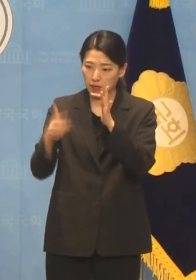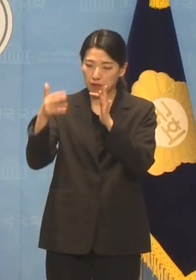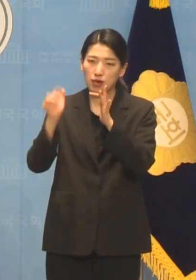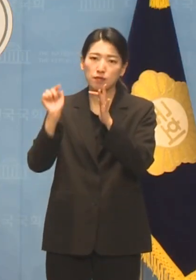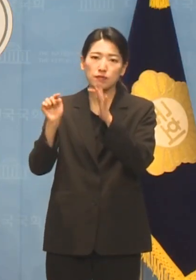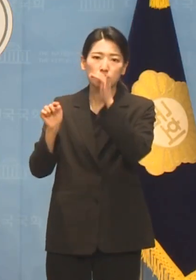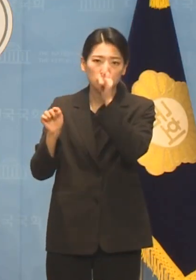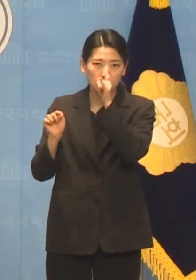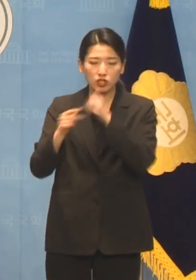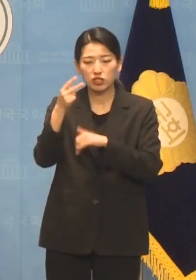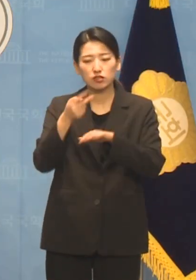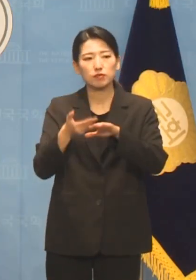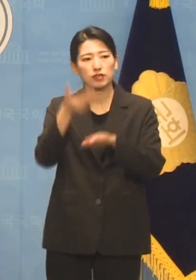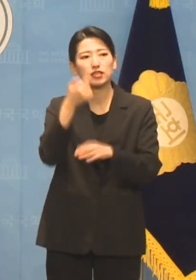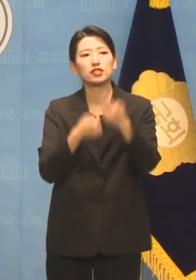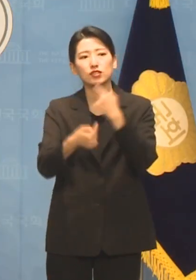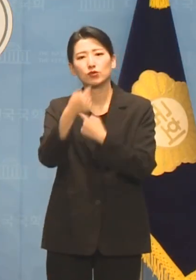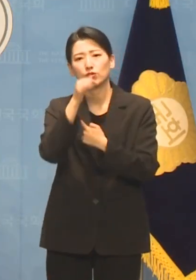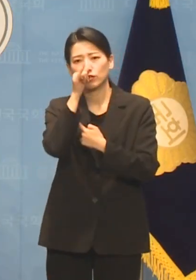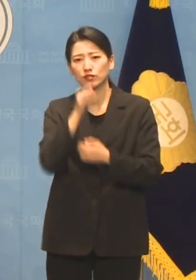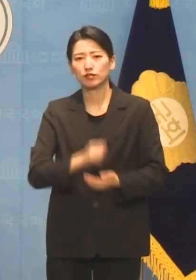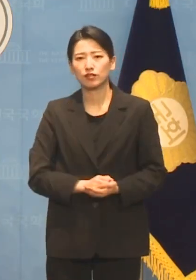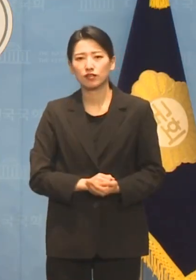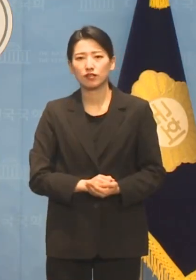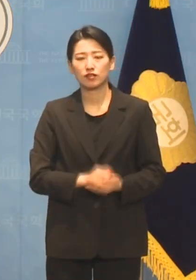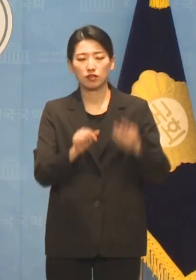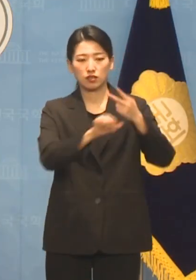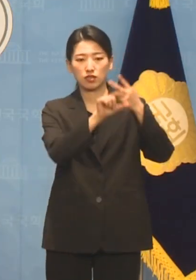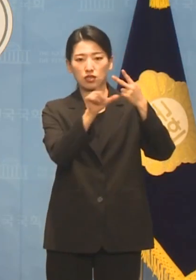2,971건이 제보되었습니다. 1월 1일부터